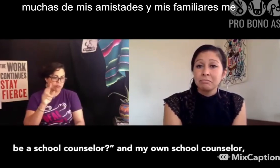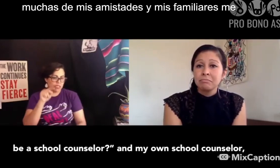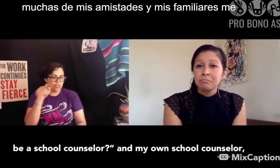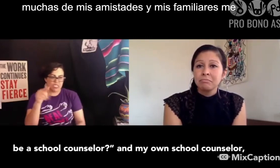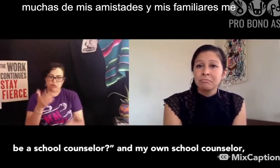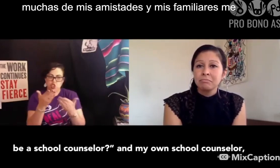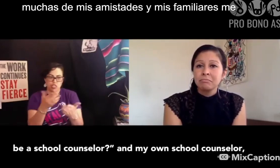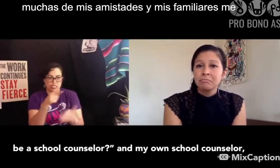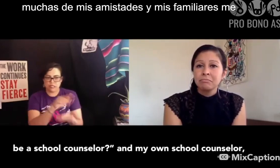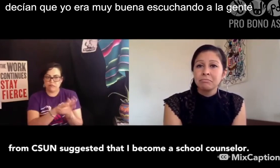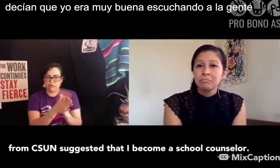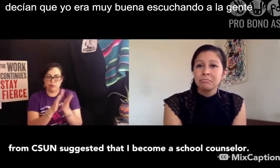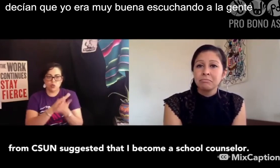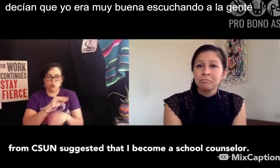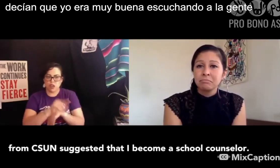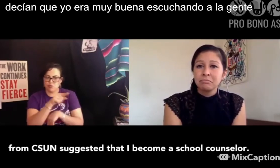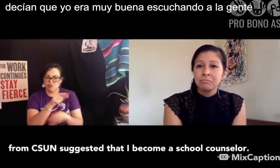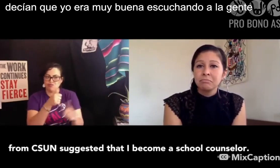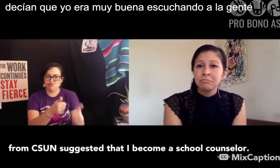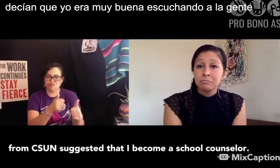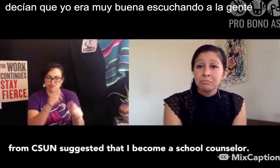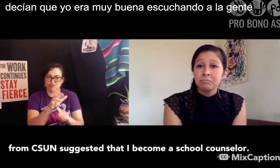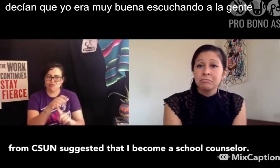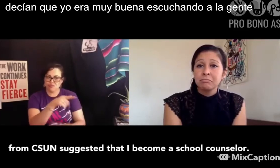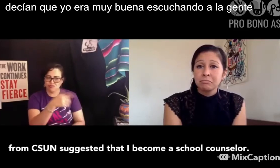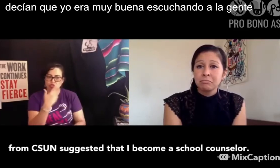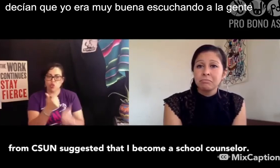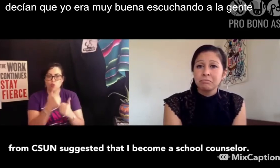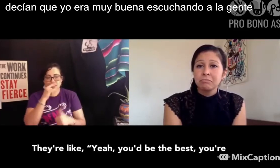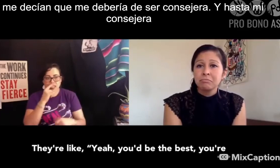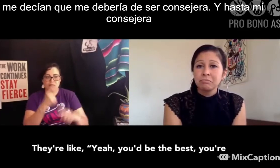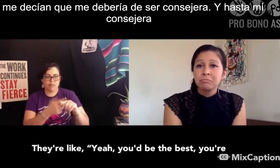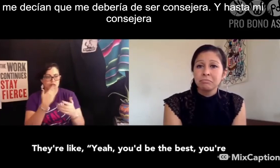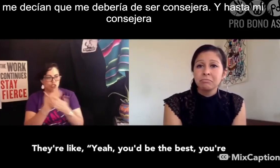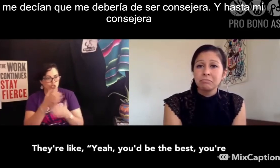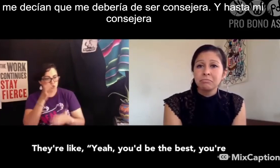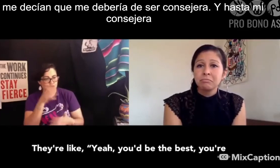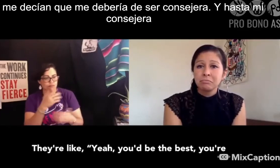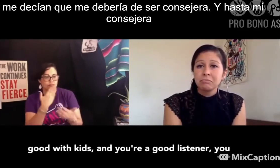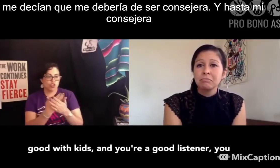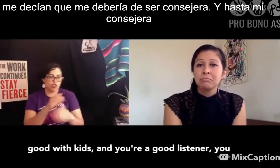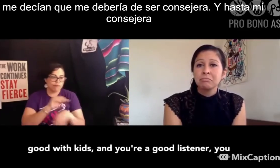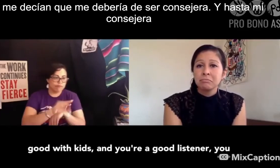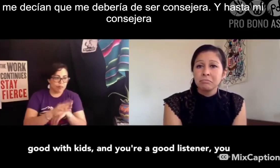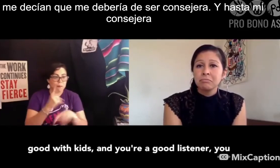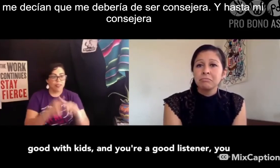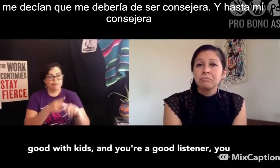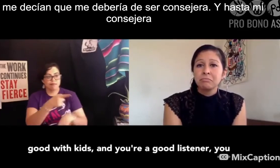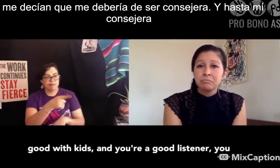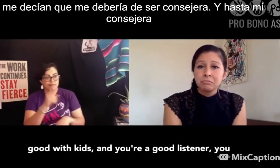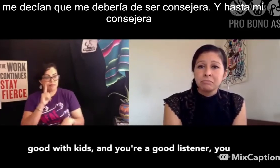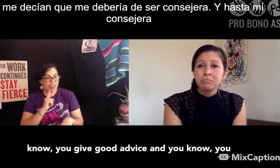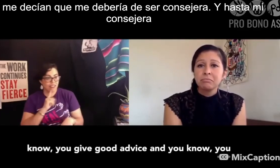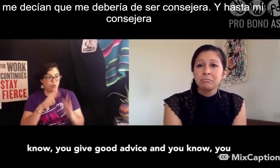mis familiares me decían que yo era muy buena escuchando a la gente y me decían que me debería de